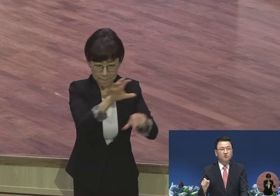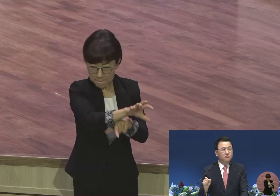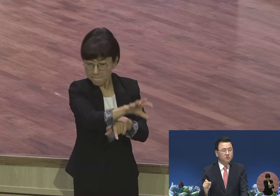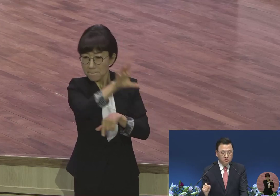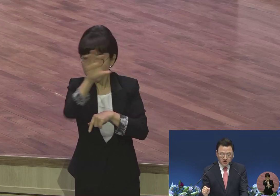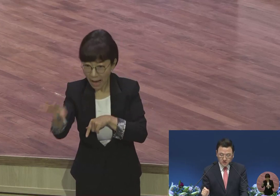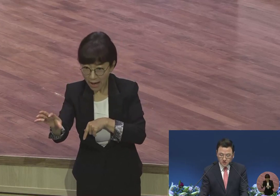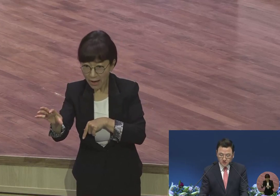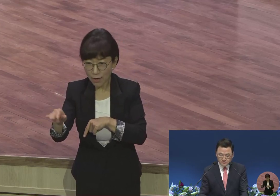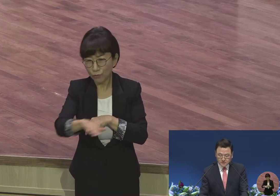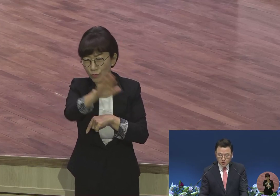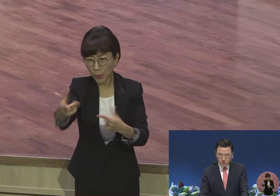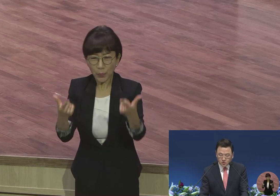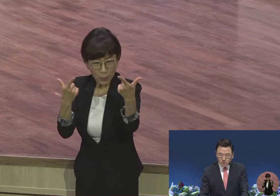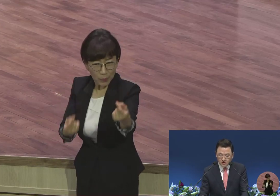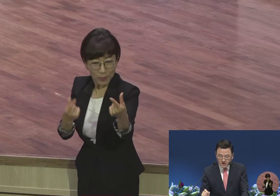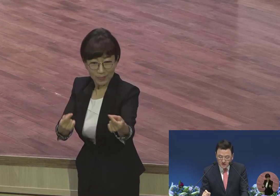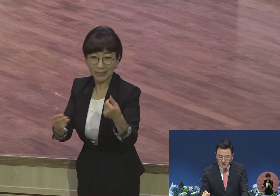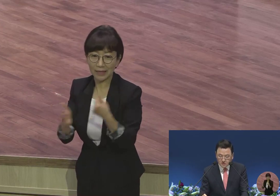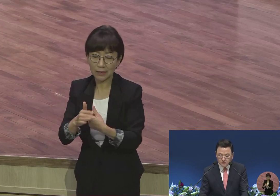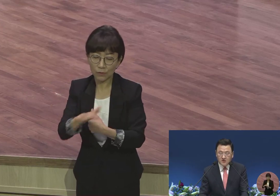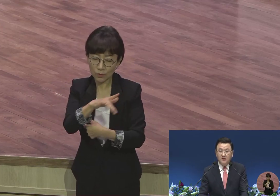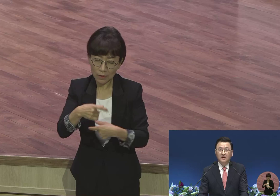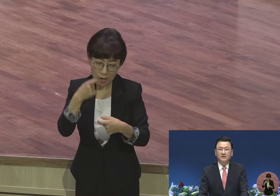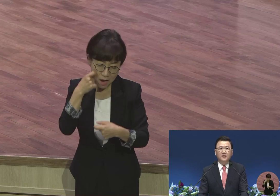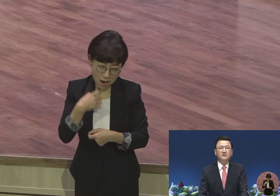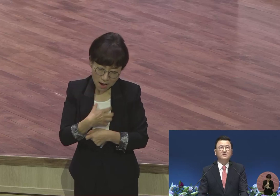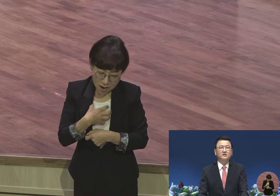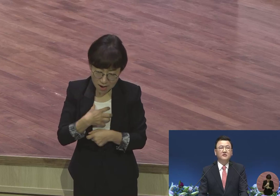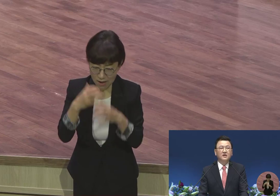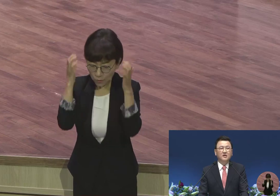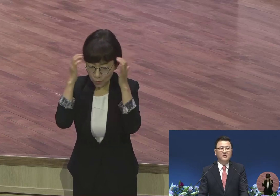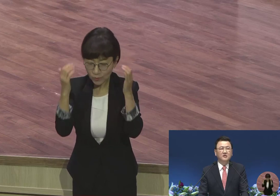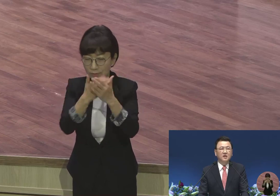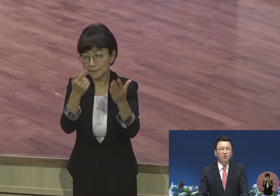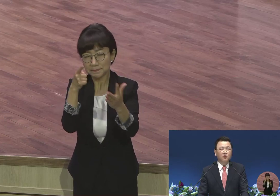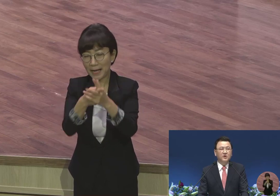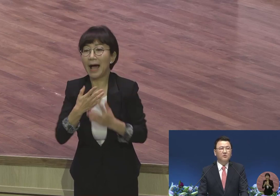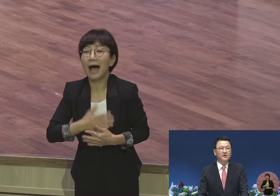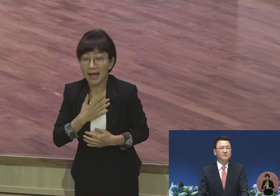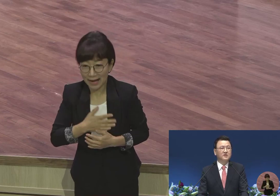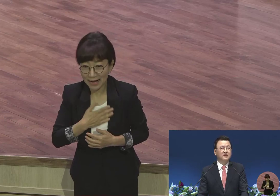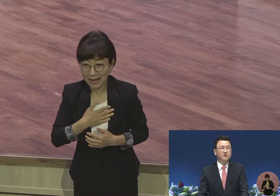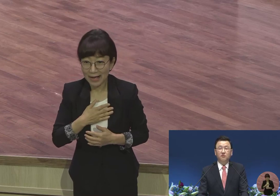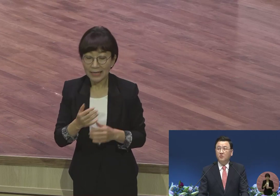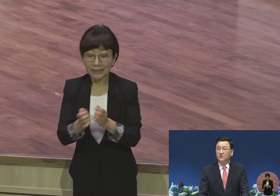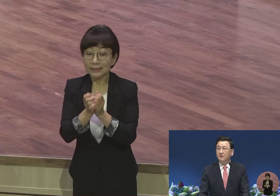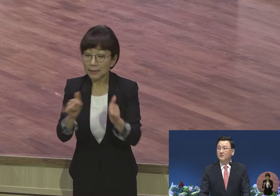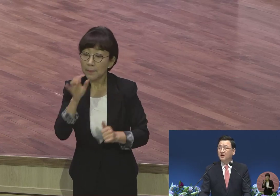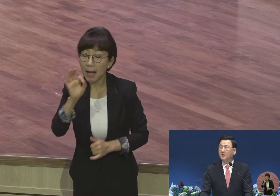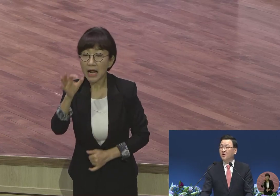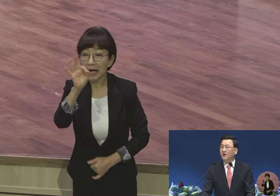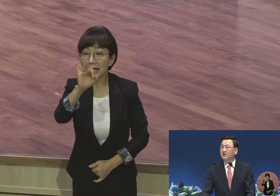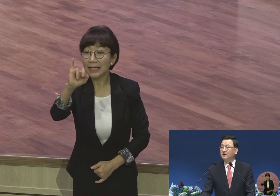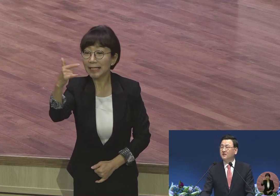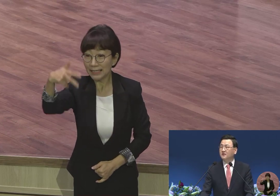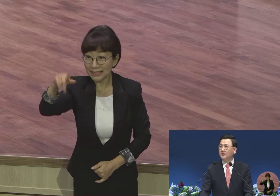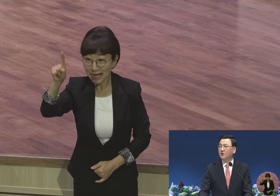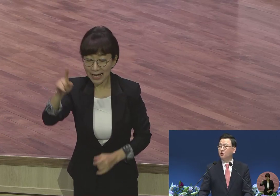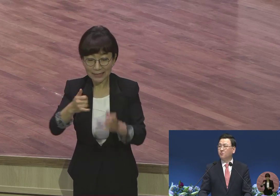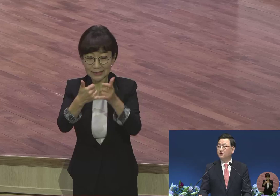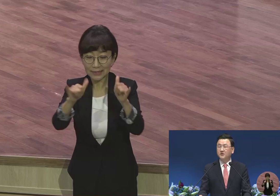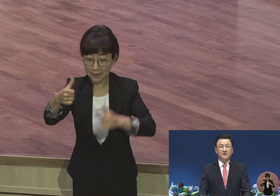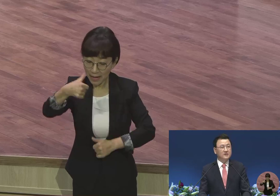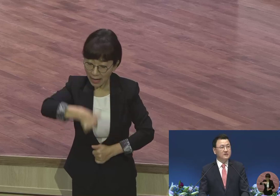아픔도 알고 눈물도 알고 고통도 아신다는 겁니다. 그래서 학자들은 인자복음이라고 말합니다. 누가복음 3장에 나와